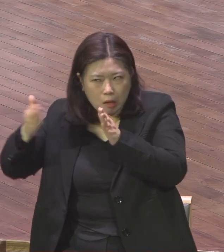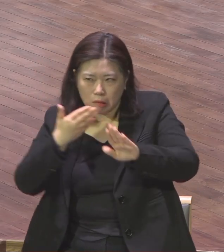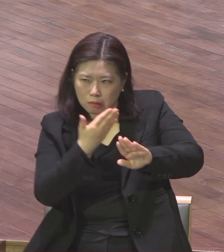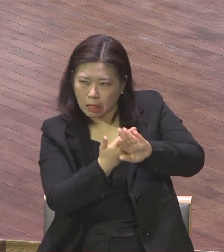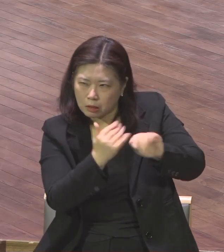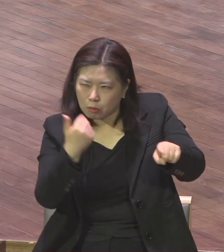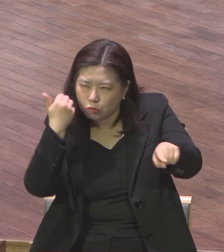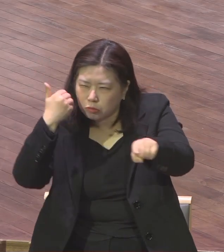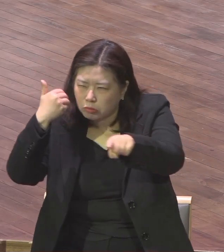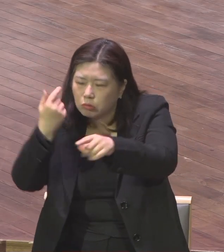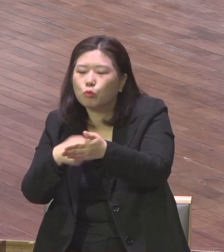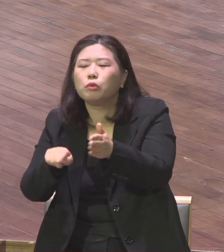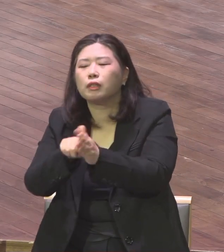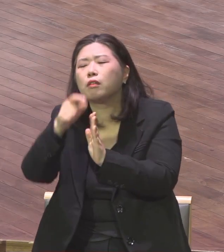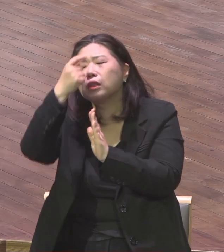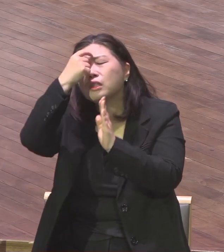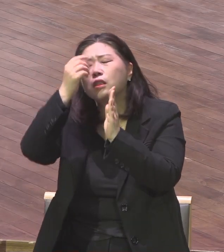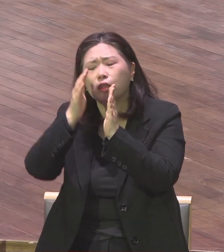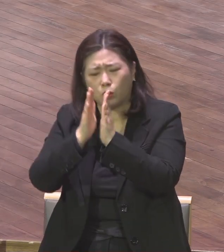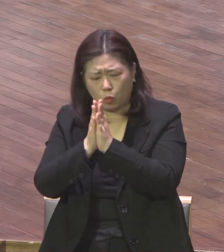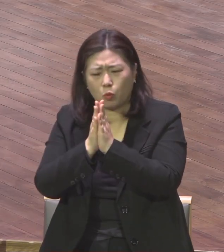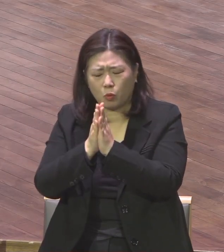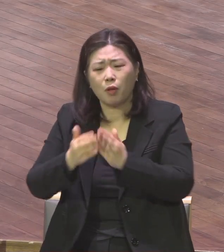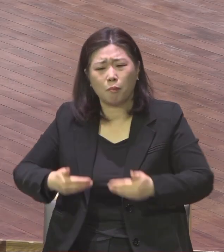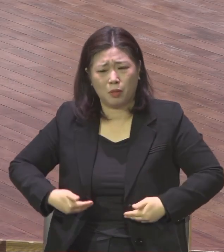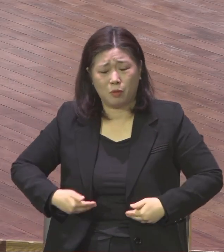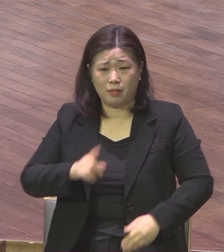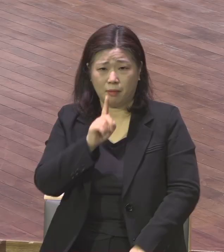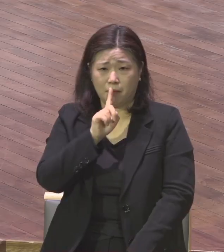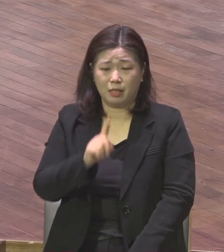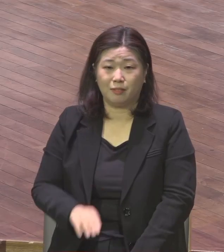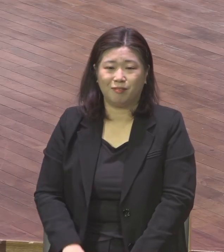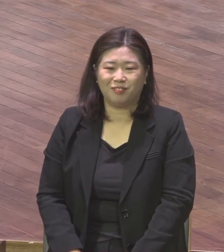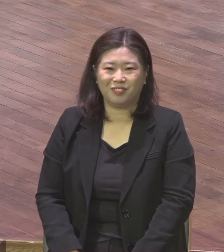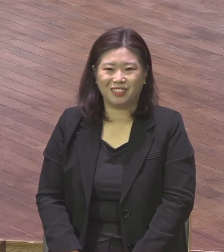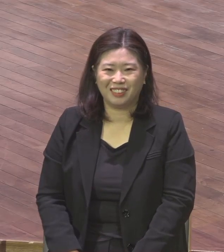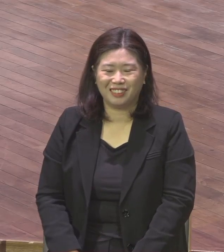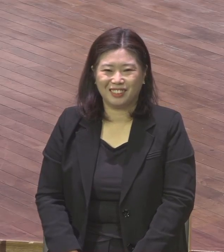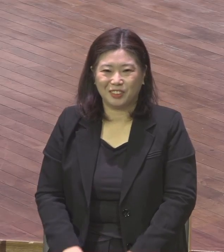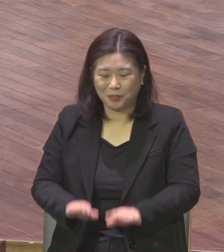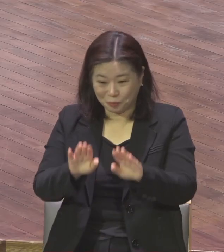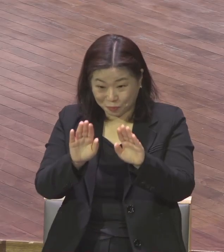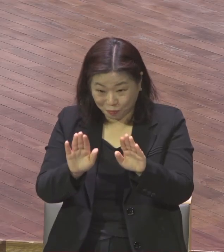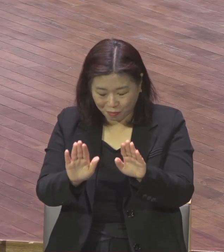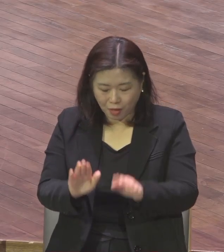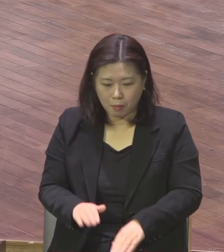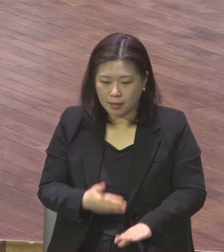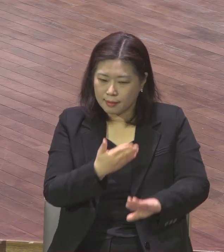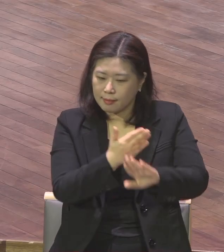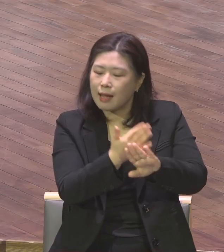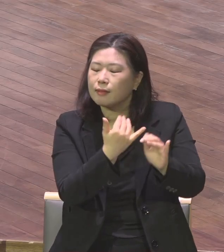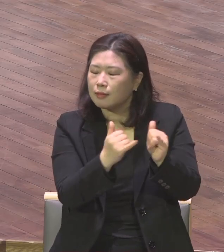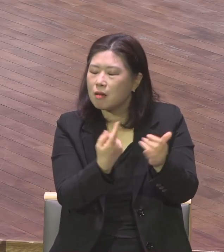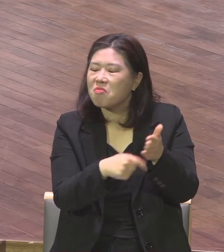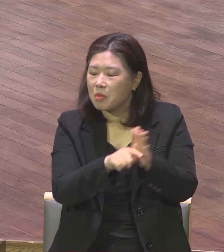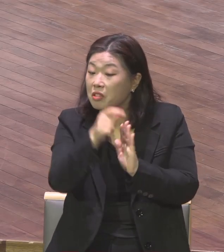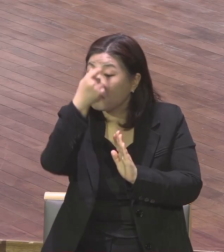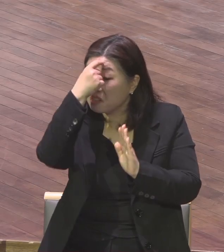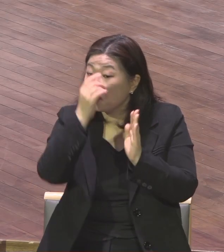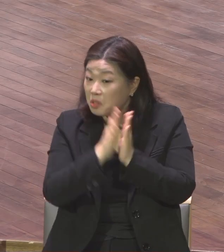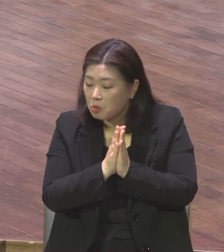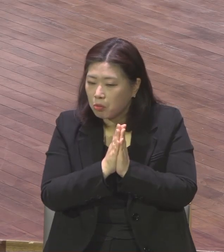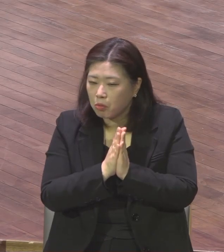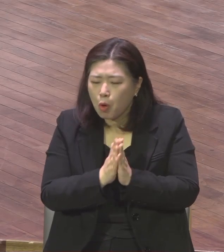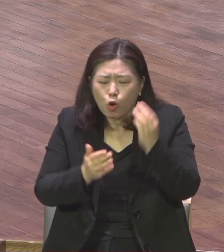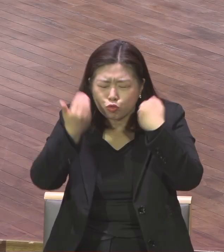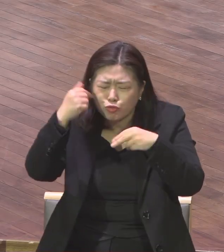이런 말이 있습니다. 중보 기도는 아무나 할 수 있지만 아무나 할 수 없다